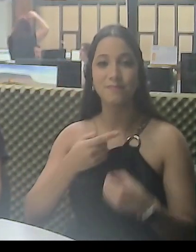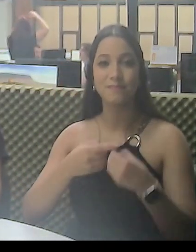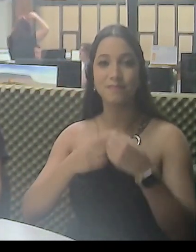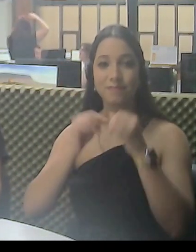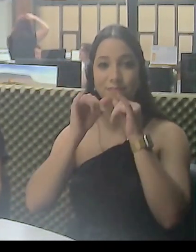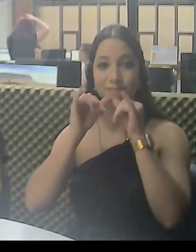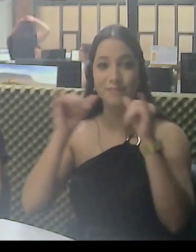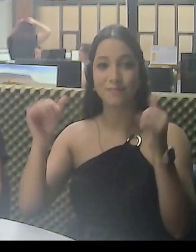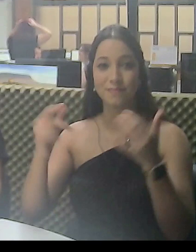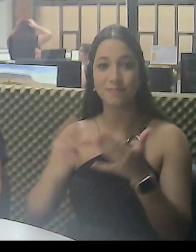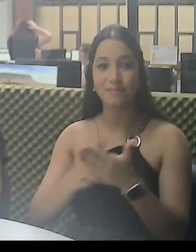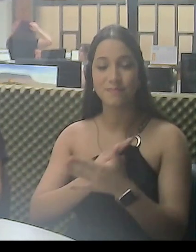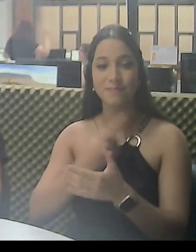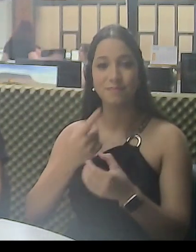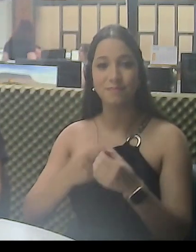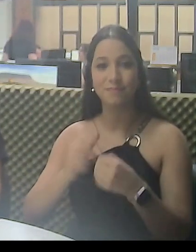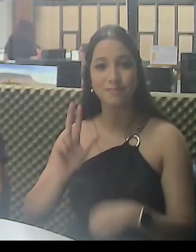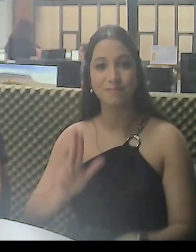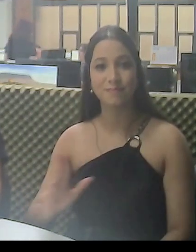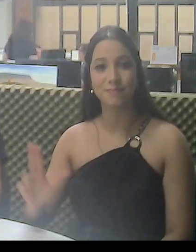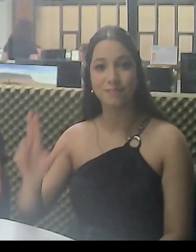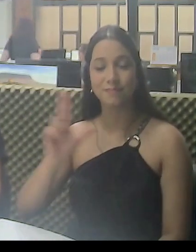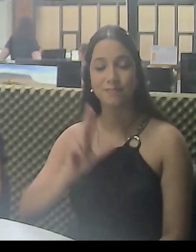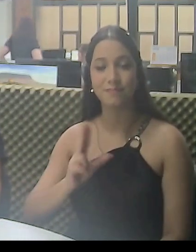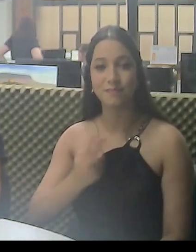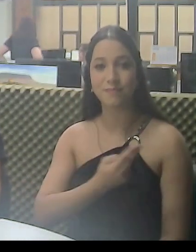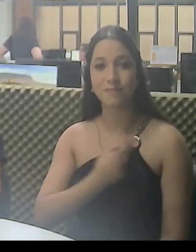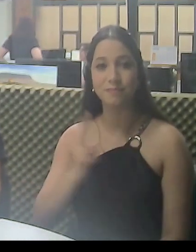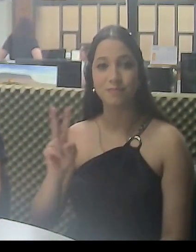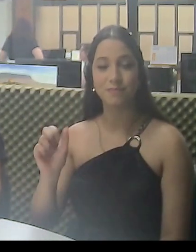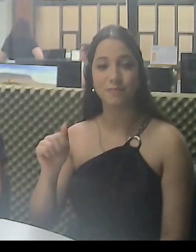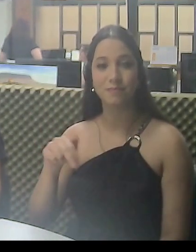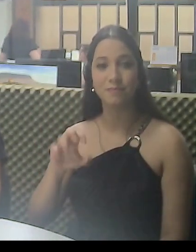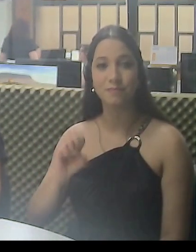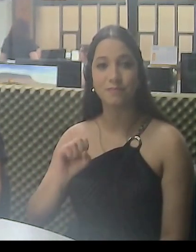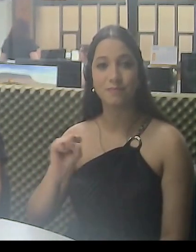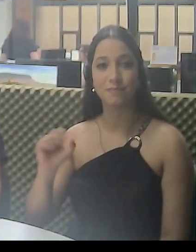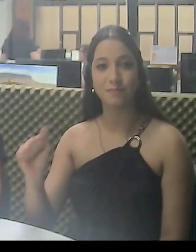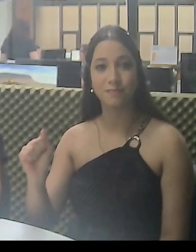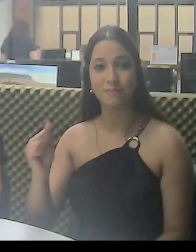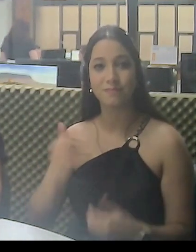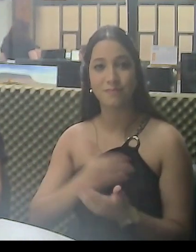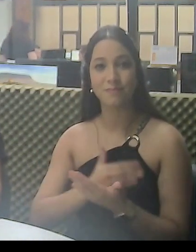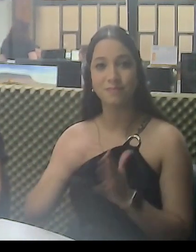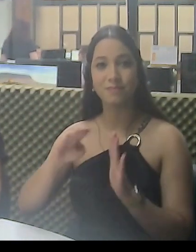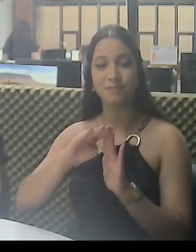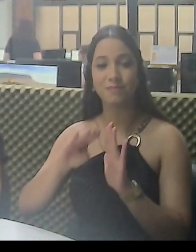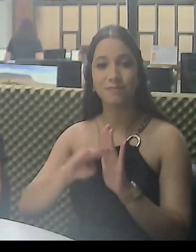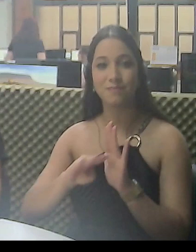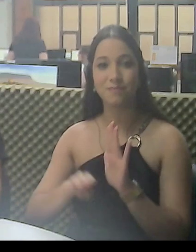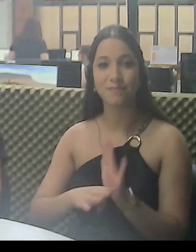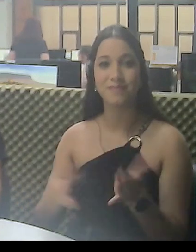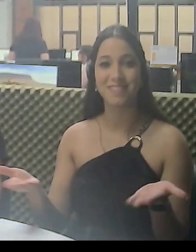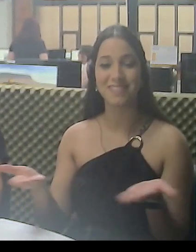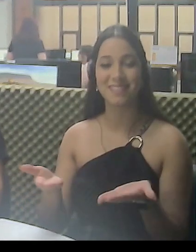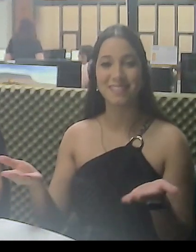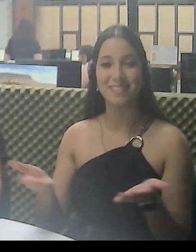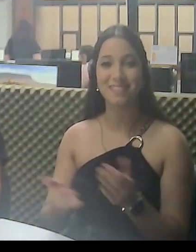de notícias sobre o que de fato acontece em Uberlândia. Eu sou Vanessa Gianotti e começamos com os destaques da edição de